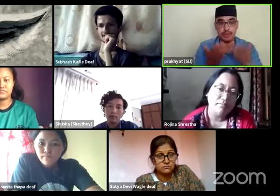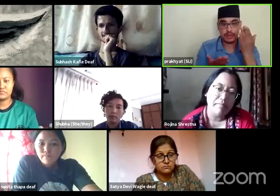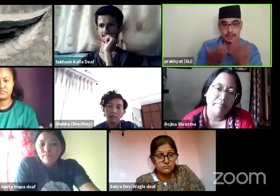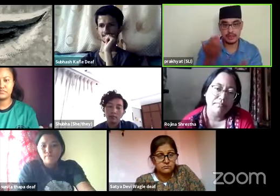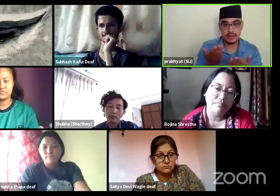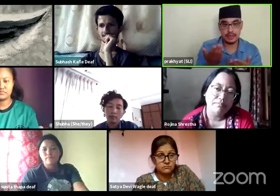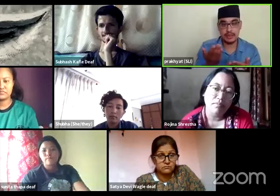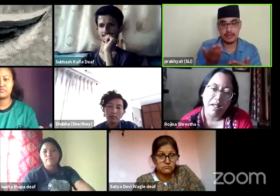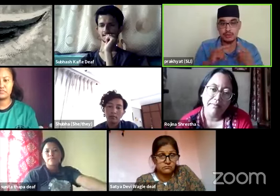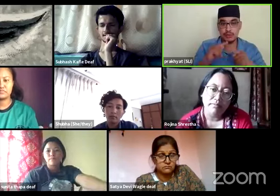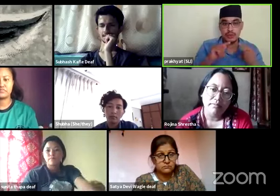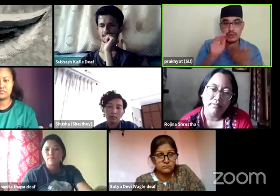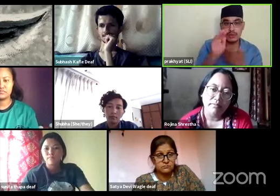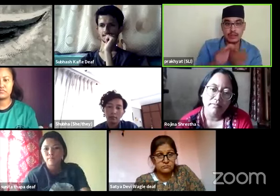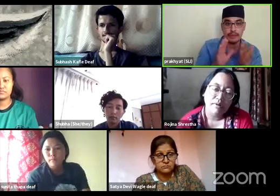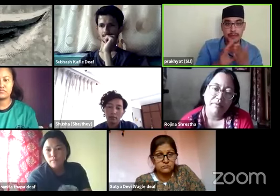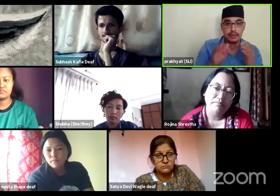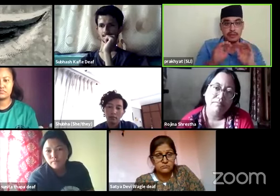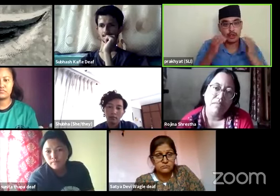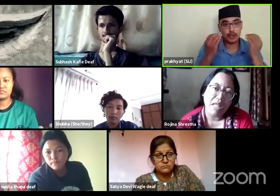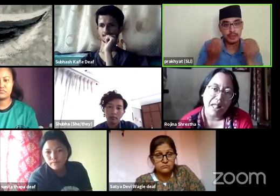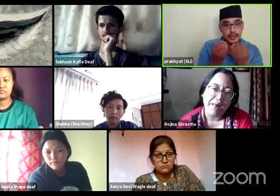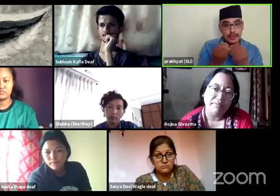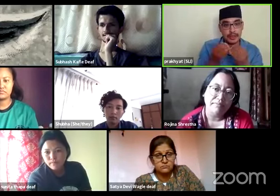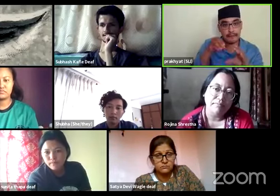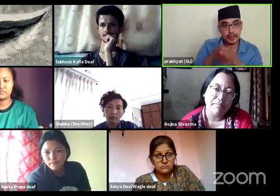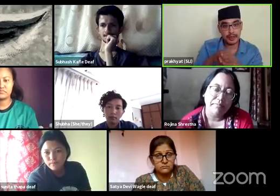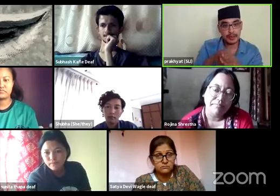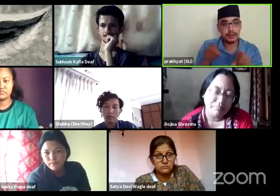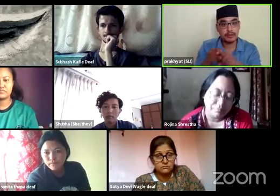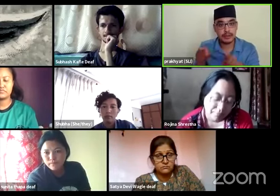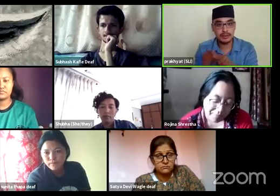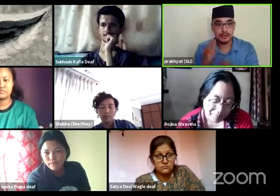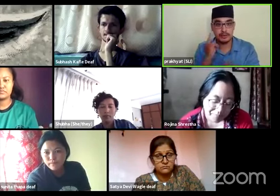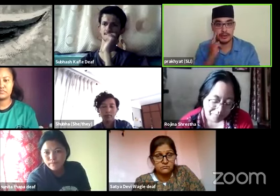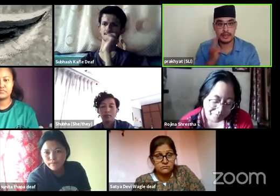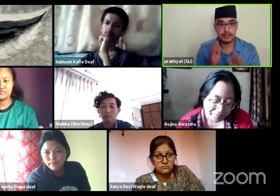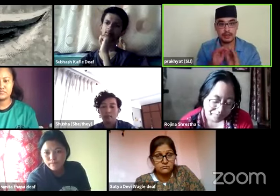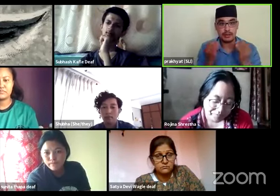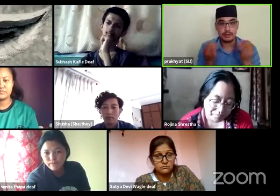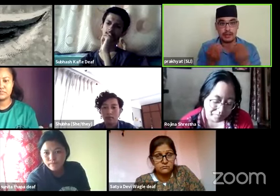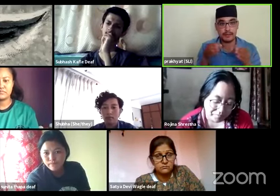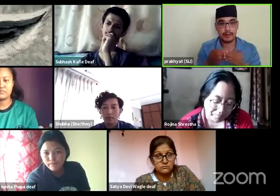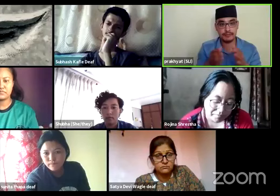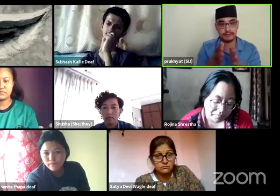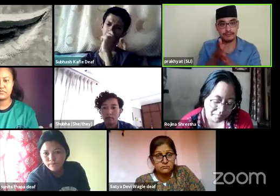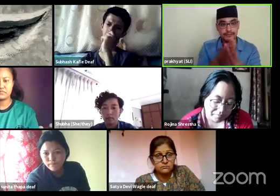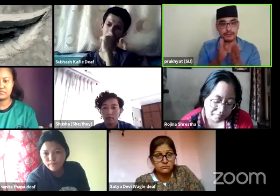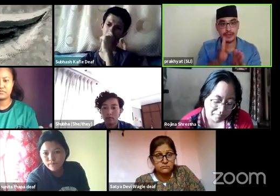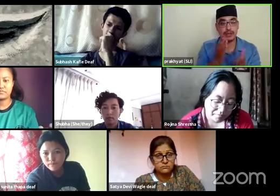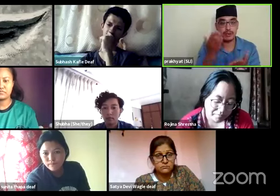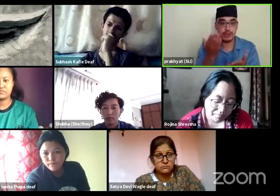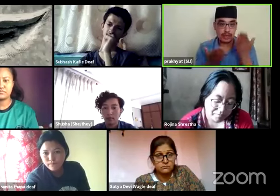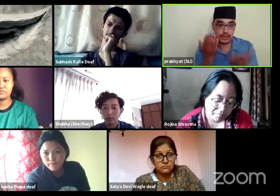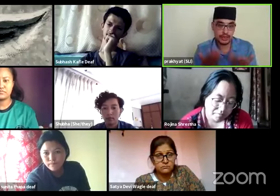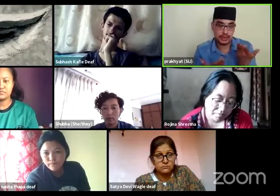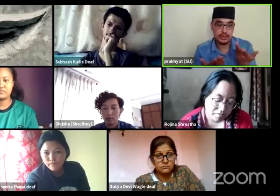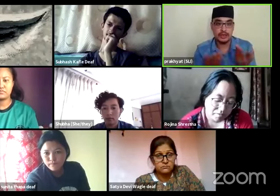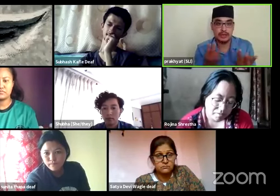विच अब कम्युनिटी कम्युनिटीभित्र डेफ कम्युनिटीभित्र साइन ल्याङ्ग्वेज होला होइन, बट अब मान्छेहरू जो चाहिँ